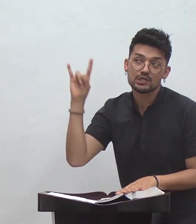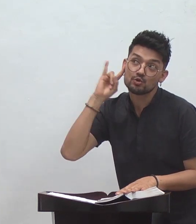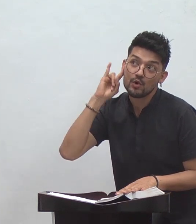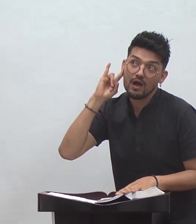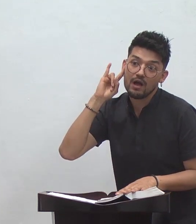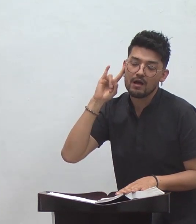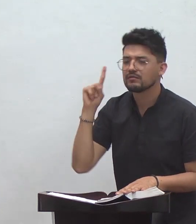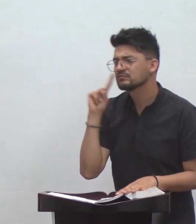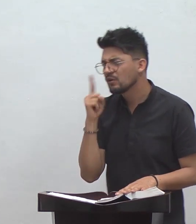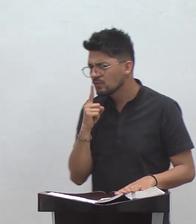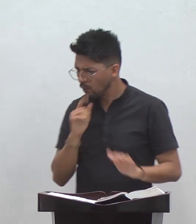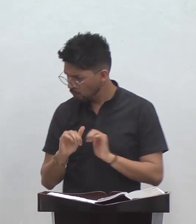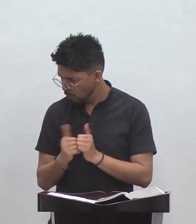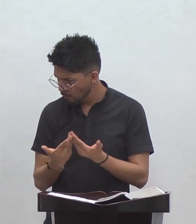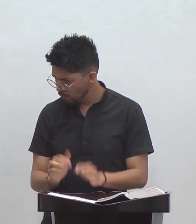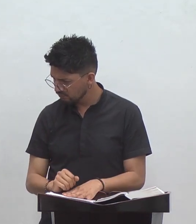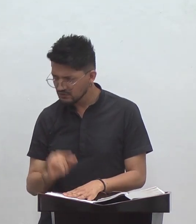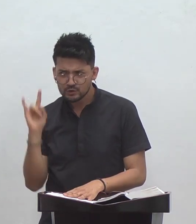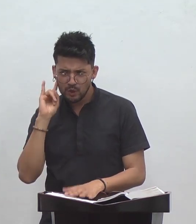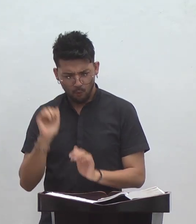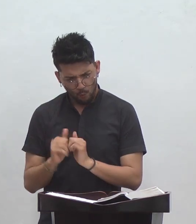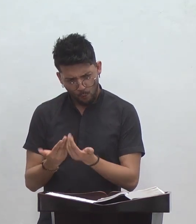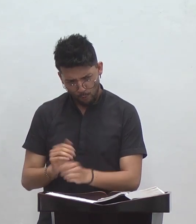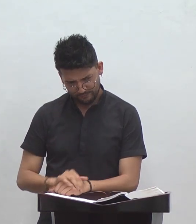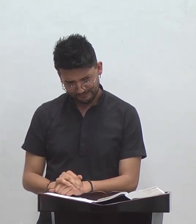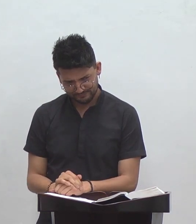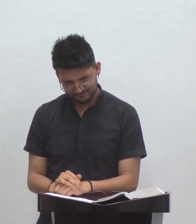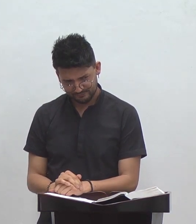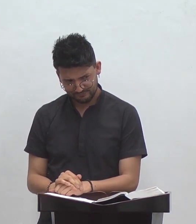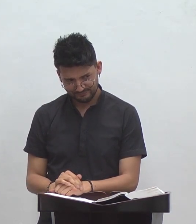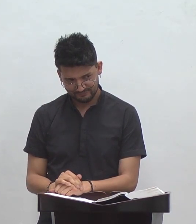Pero usted escucha porque usted es oyente. ¿Y los sordos cómo hacemos?